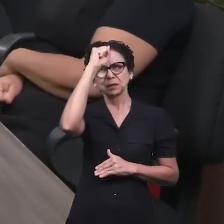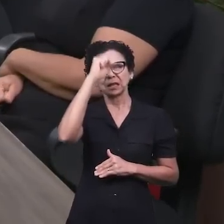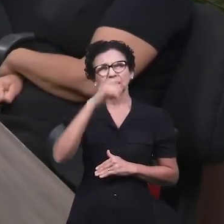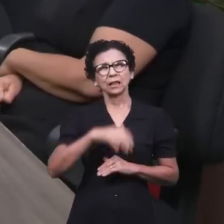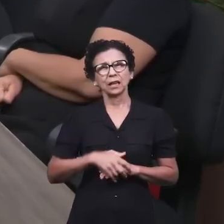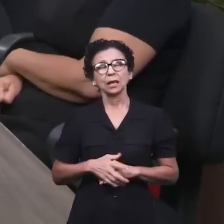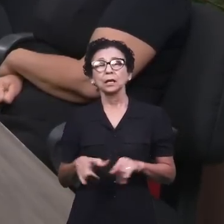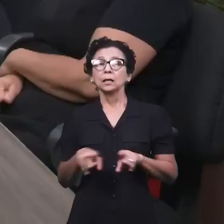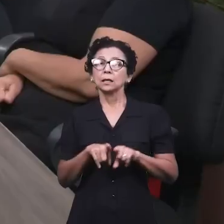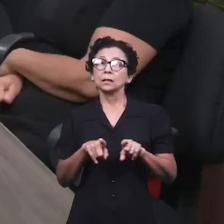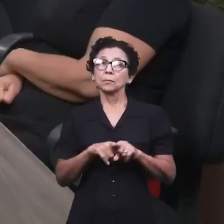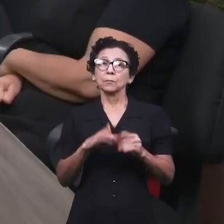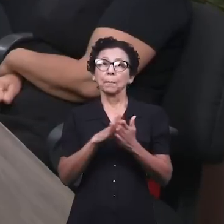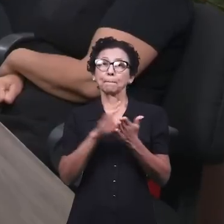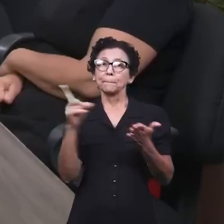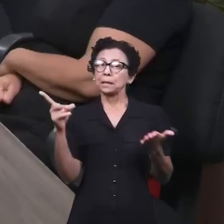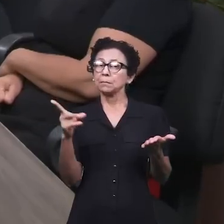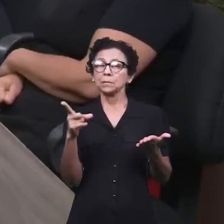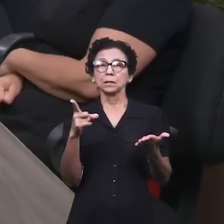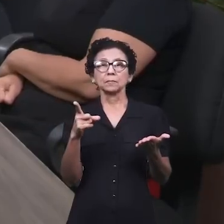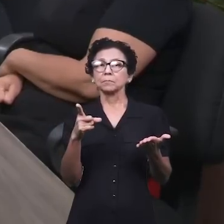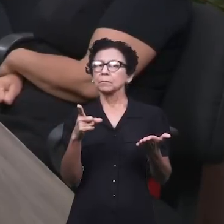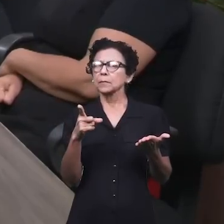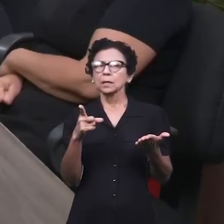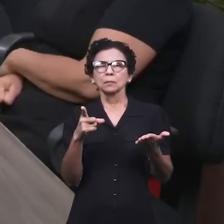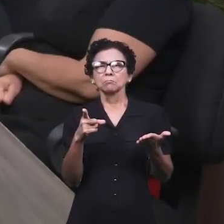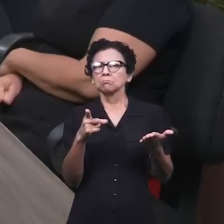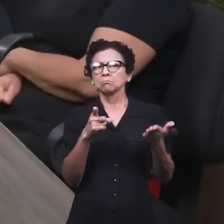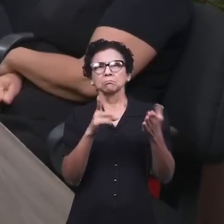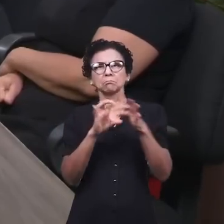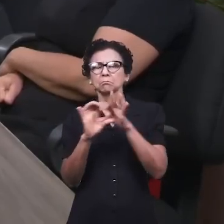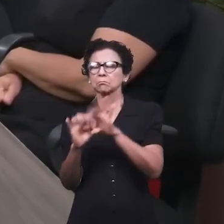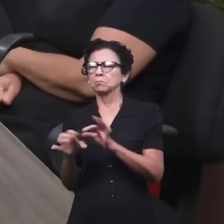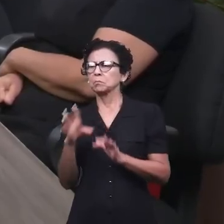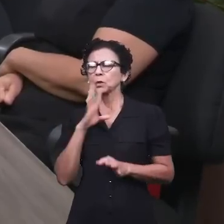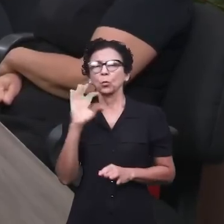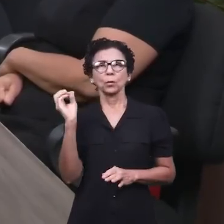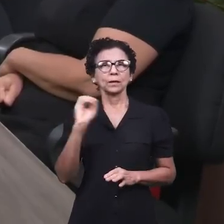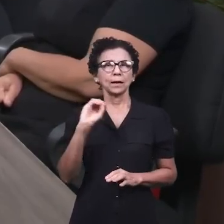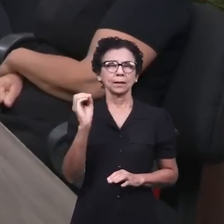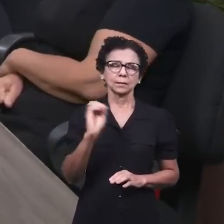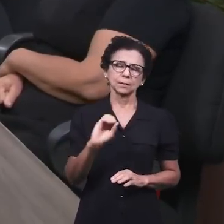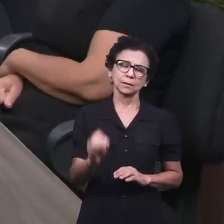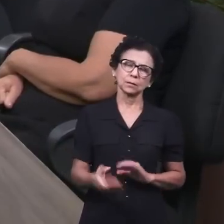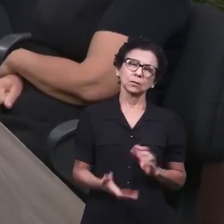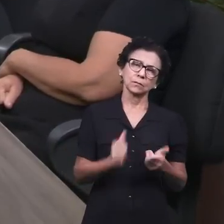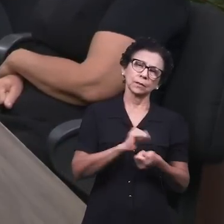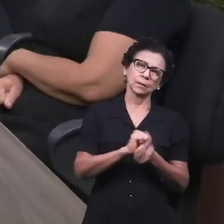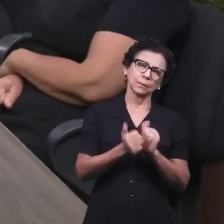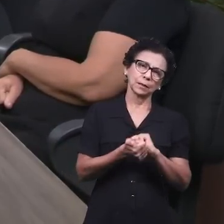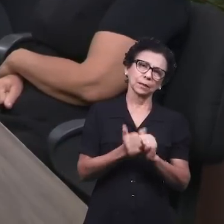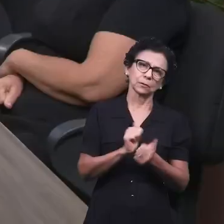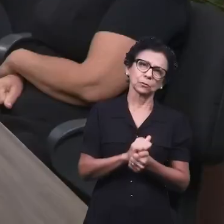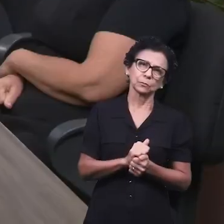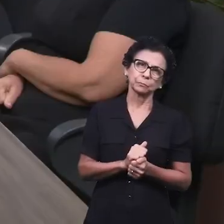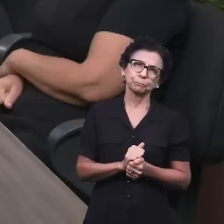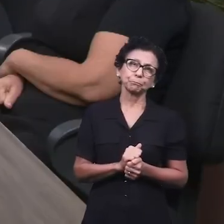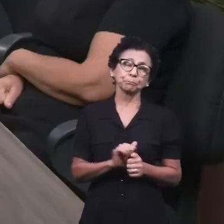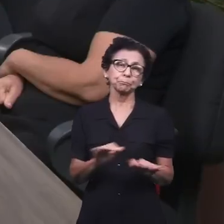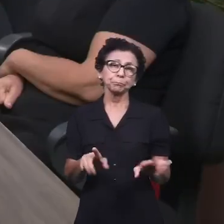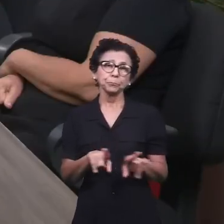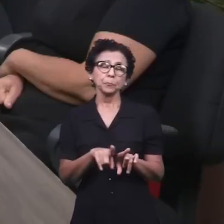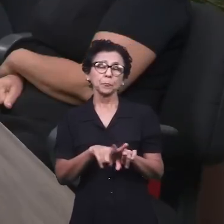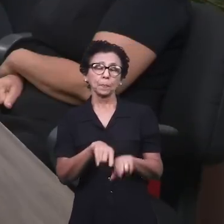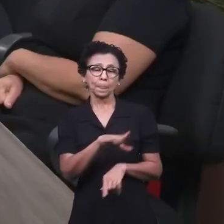a gente vai adaptando de acordo com realmente a necessidade a do público. necessidade do público. Às vezes uma criança pode ser complicado, falar,